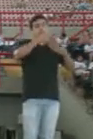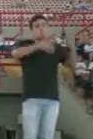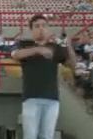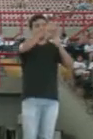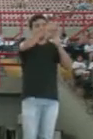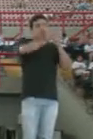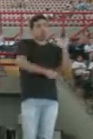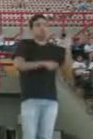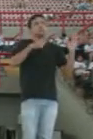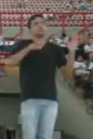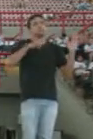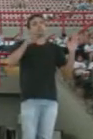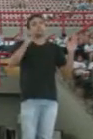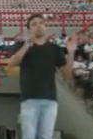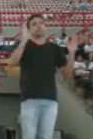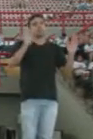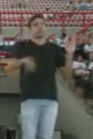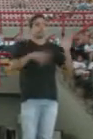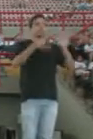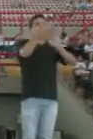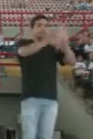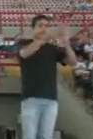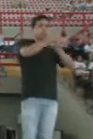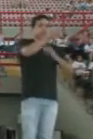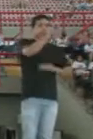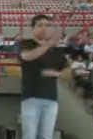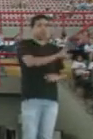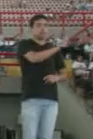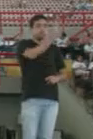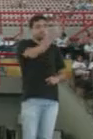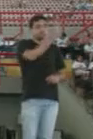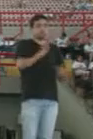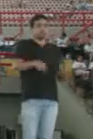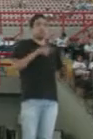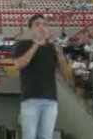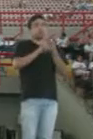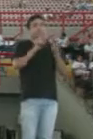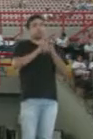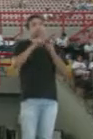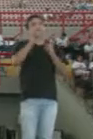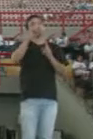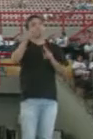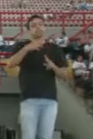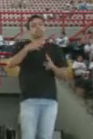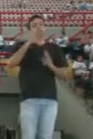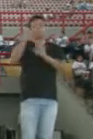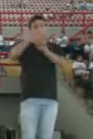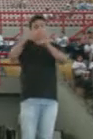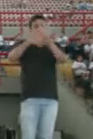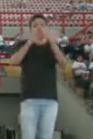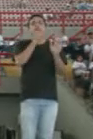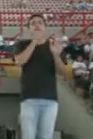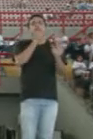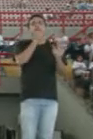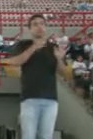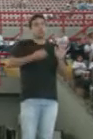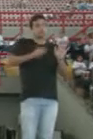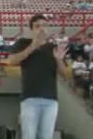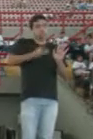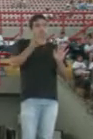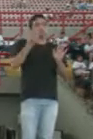redação, geralmente tem um texto literário, um texto não literário e um texto